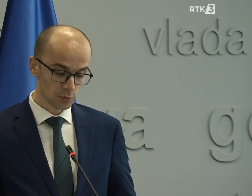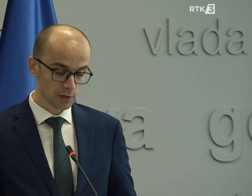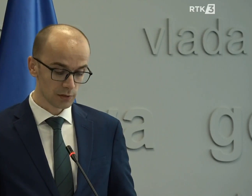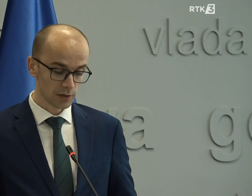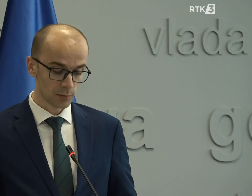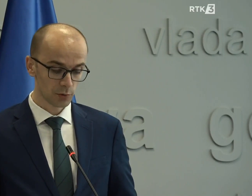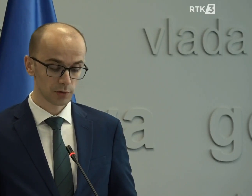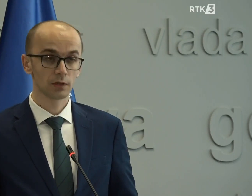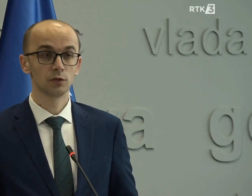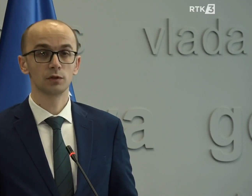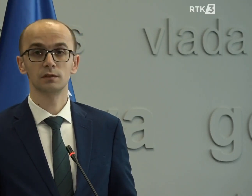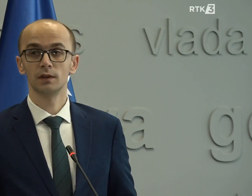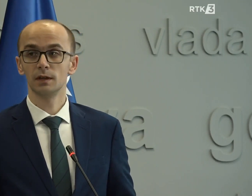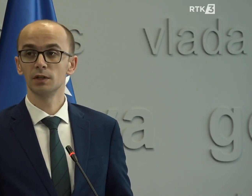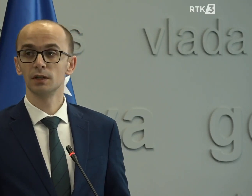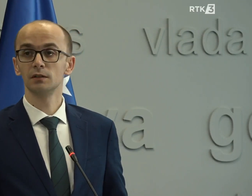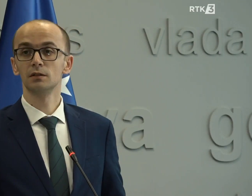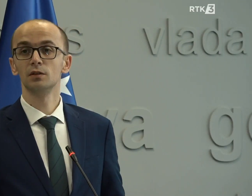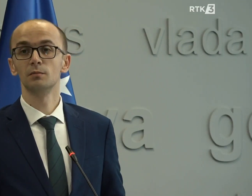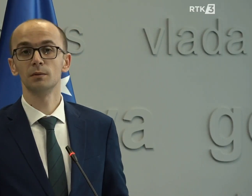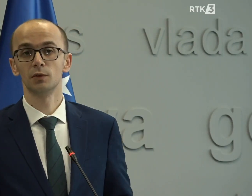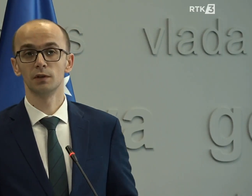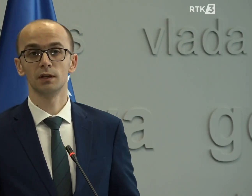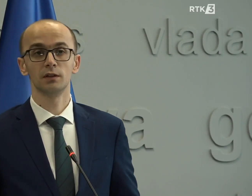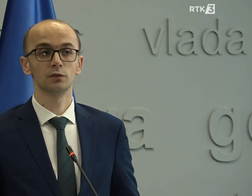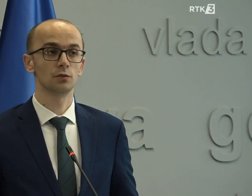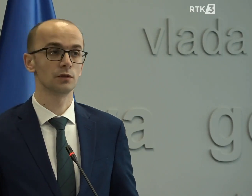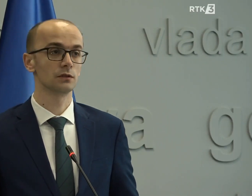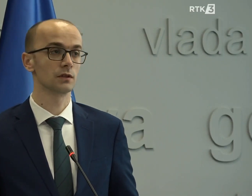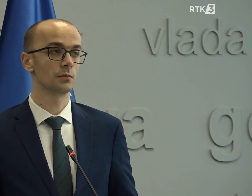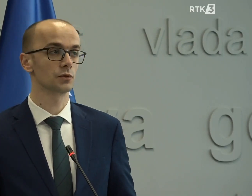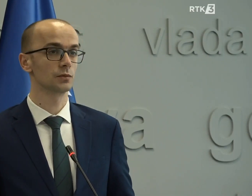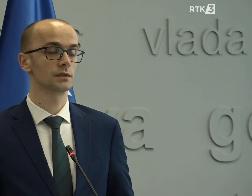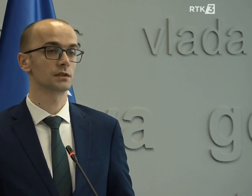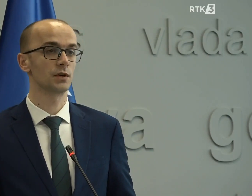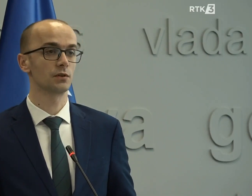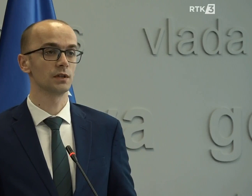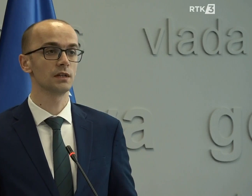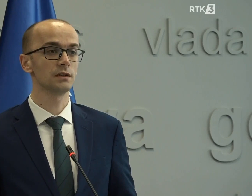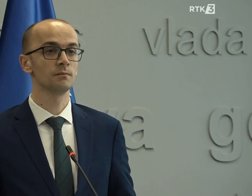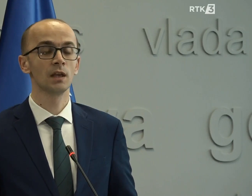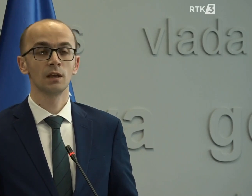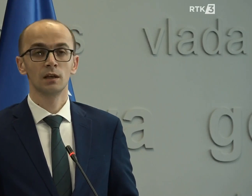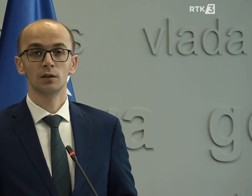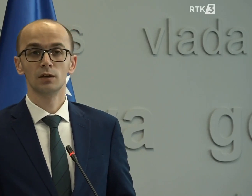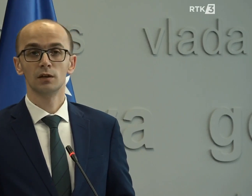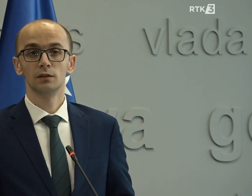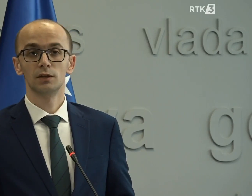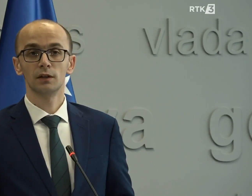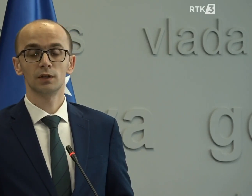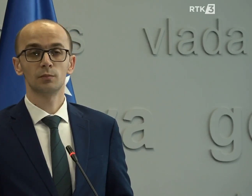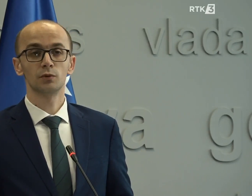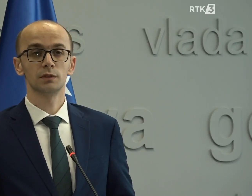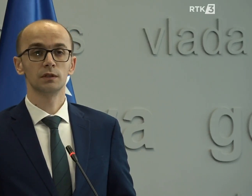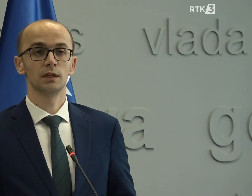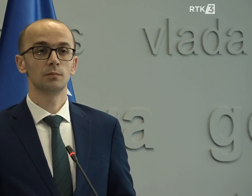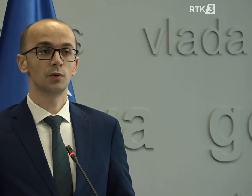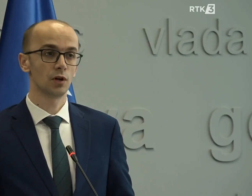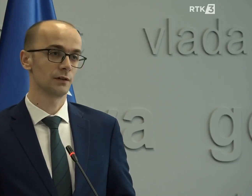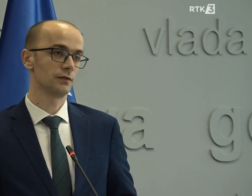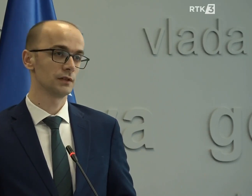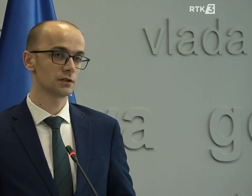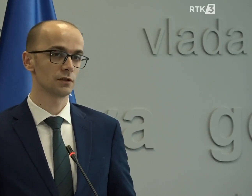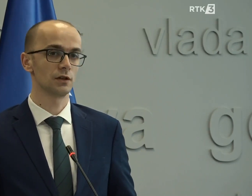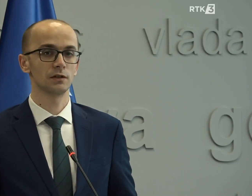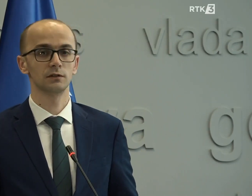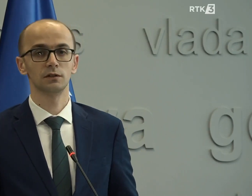e shënuara në raportin e juristëve eminent në memon e dhjetorit të raportuesës Bakojani, në draft raportin e